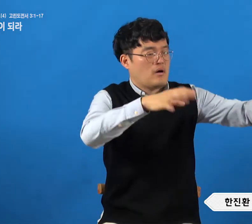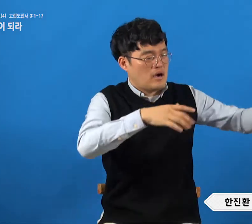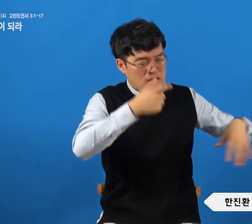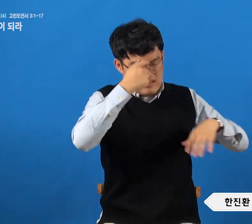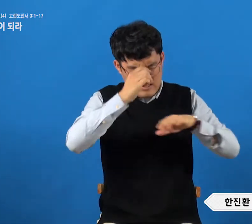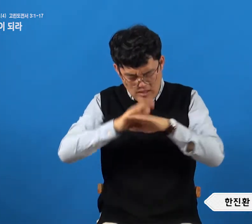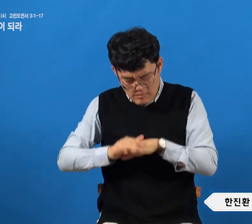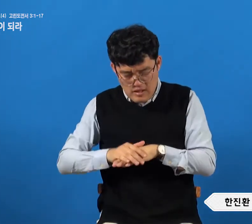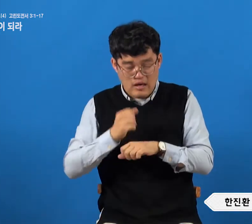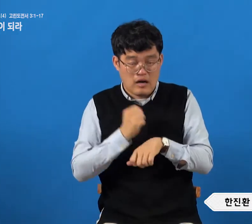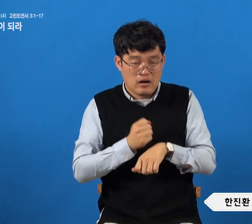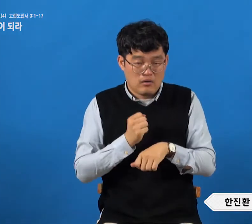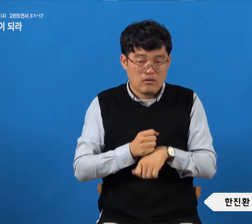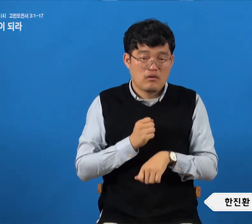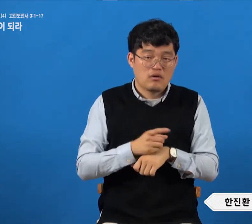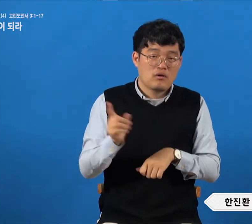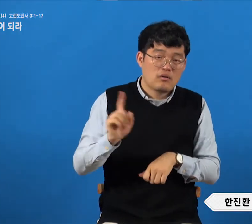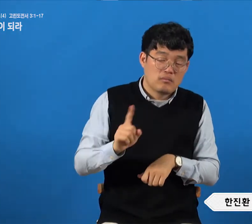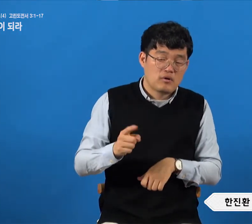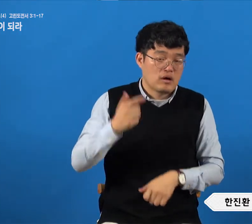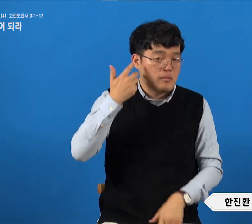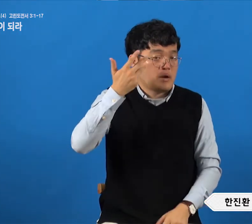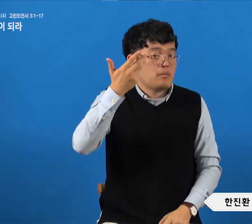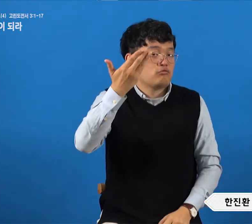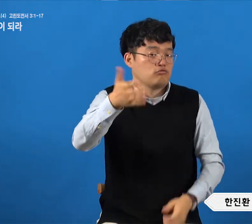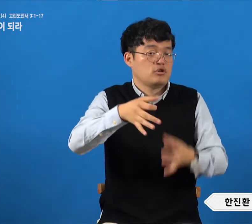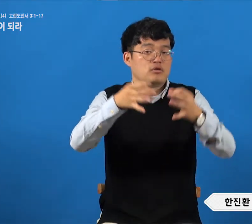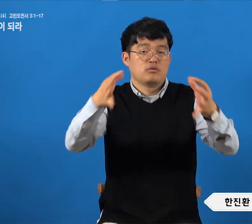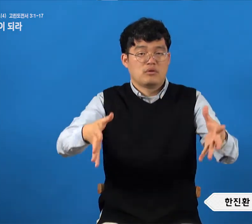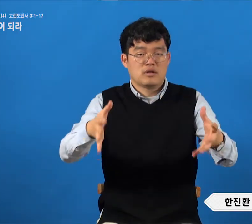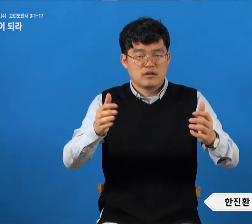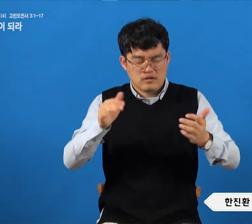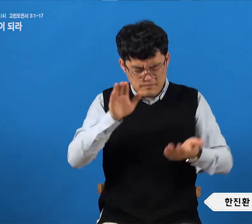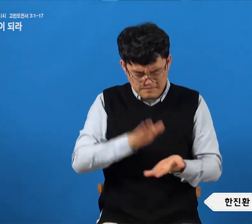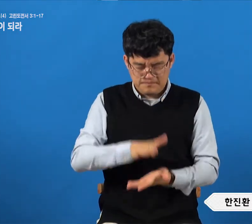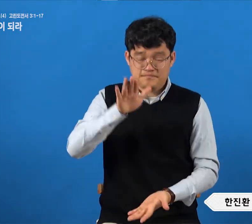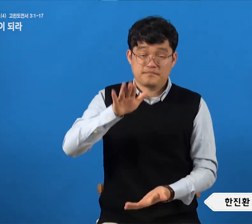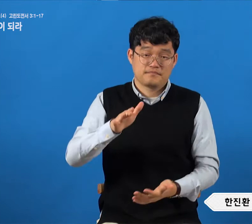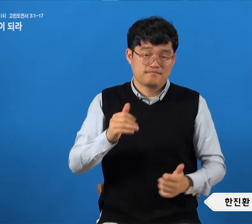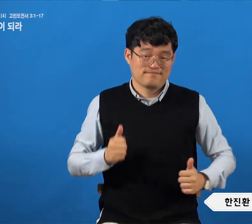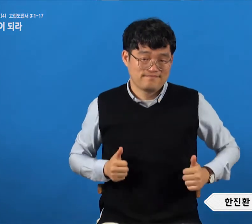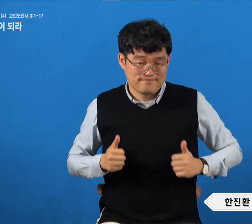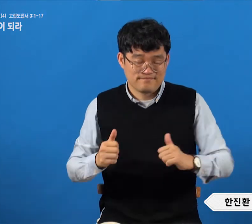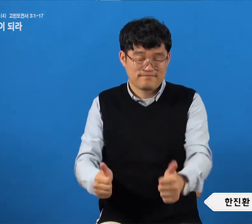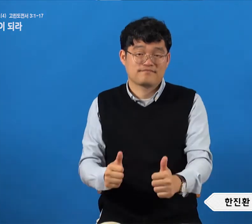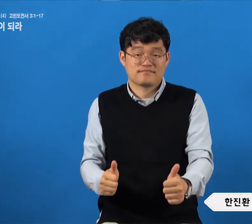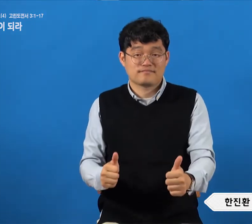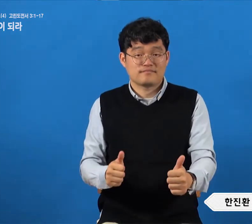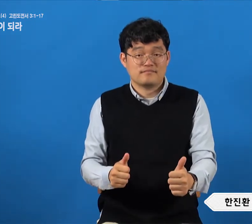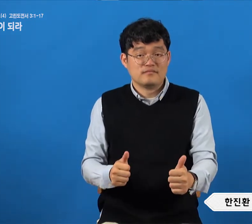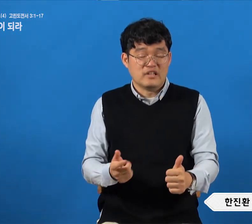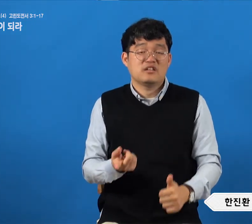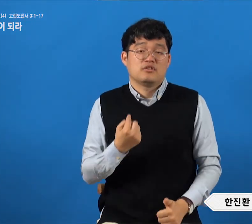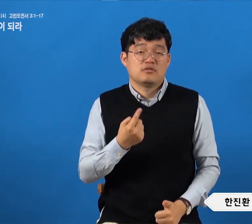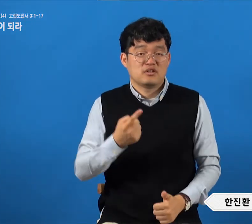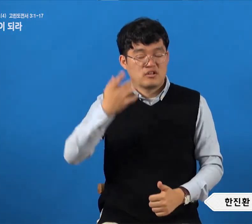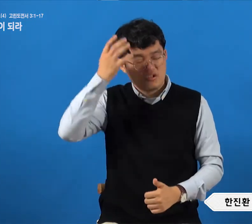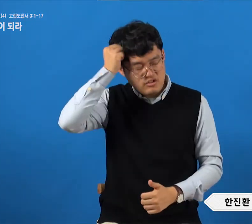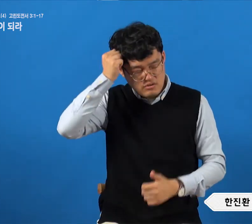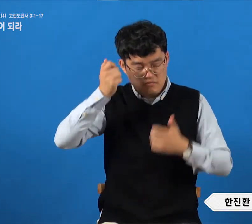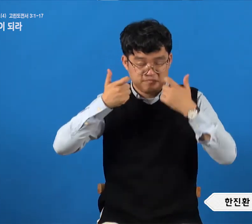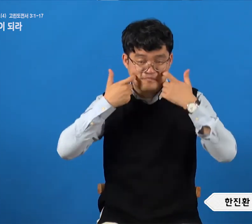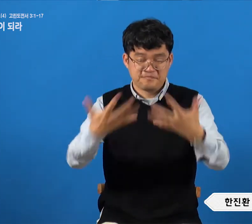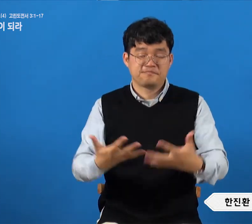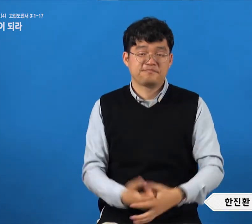전도 집회 인도하고 8박 9일을 그렇게 열정을 쏟아붓던 그 기억이 눈에 선합니다.